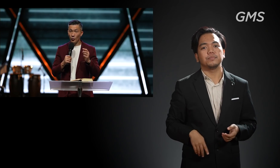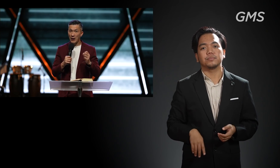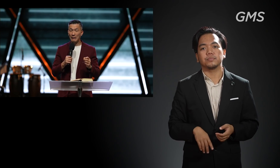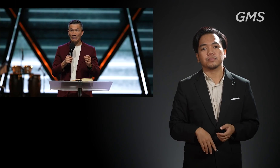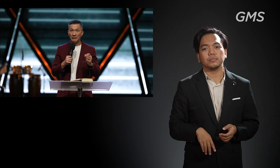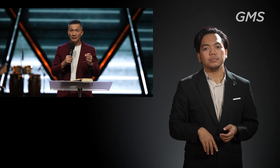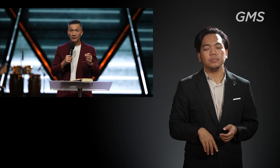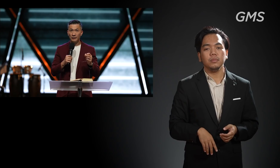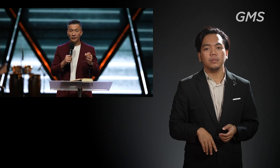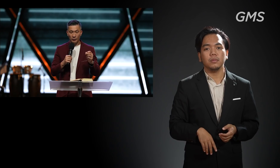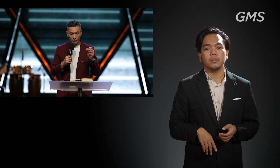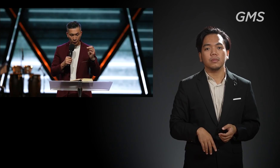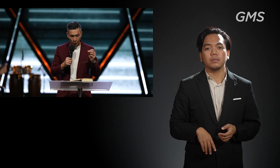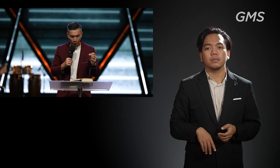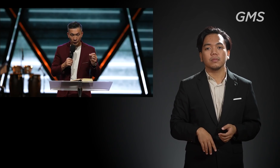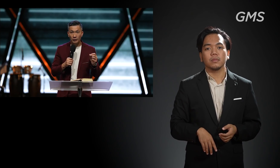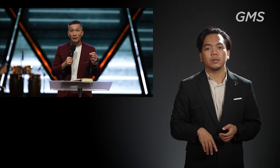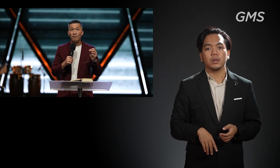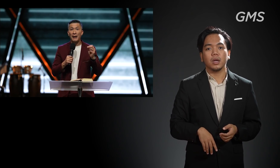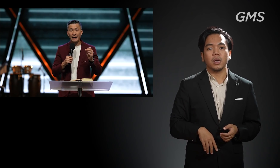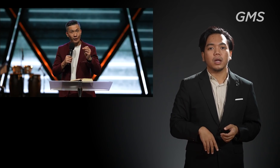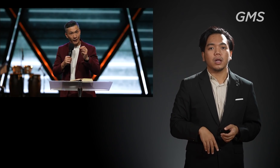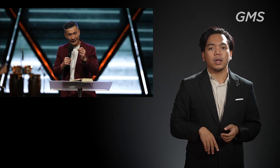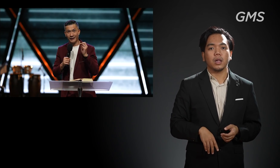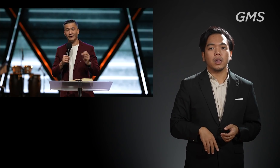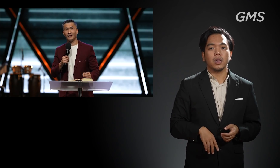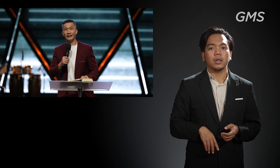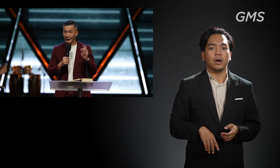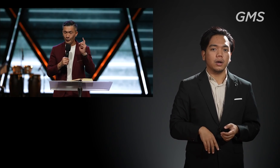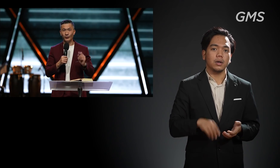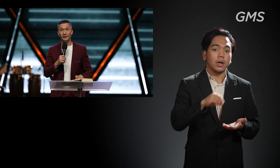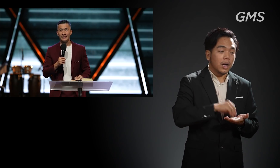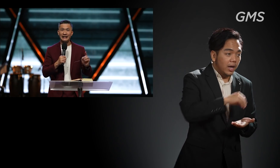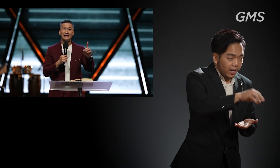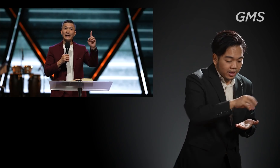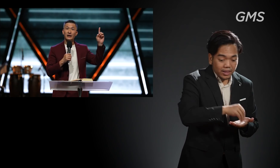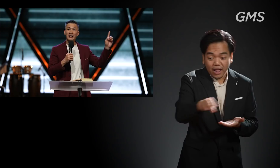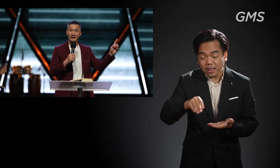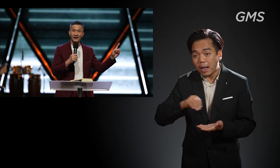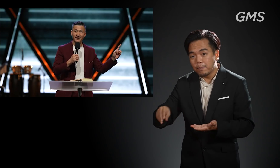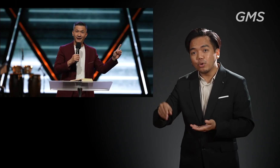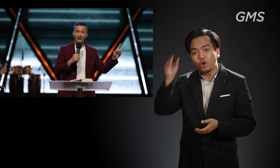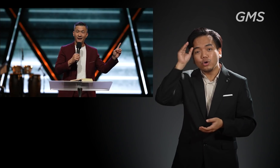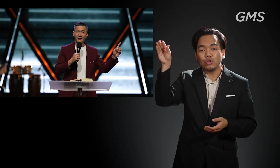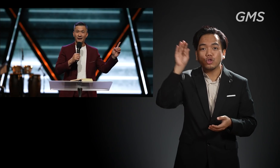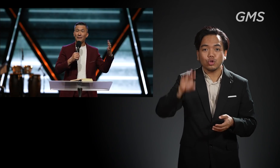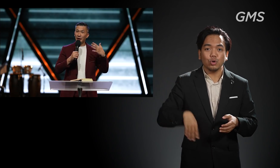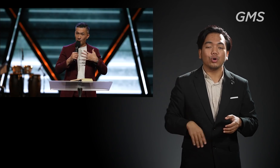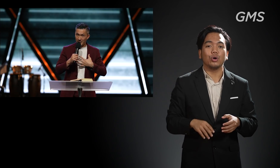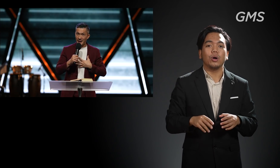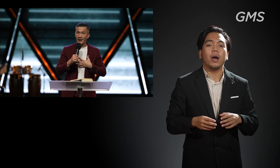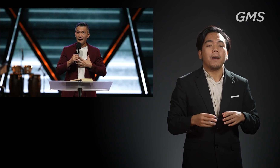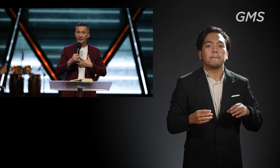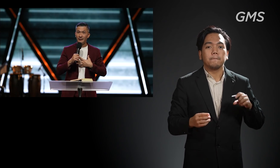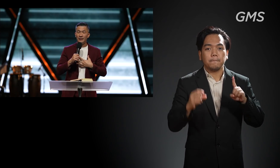investasikan uang untuk panen rohani. Itu dulu. Saya tadi kan sudah jelaskan. Dalam